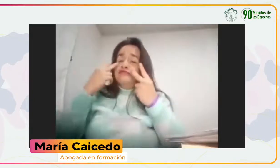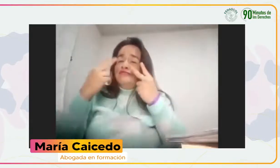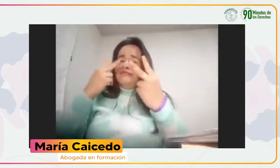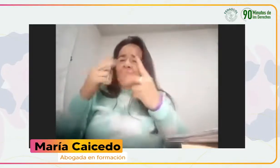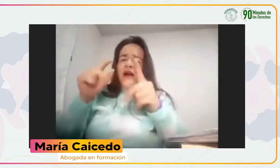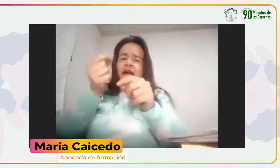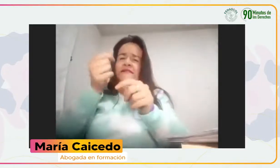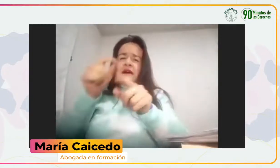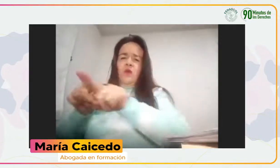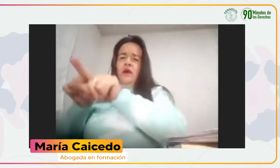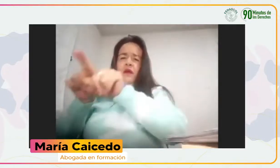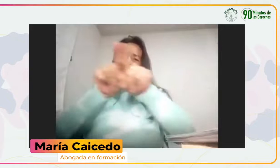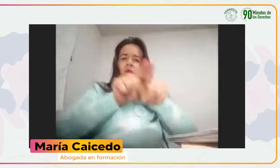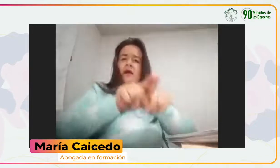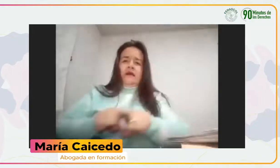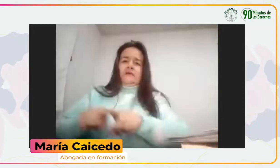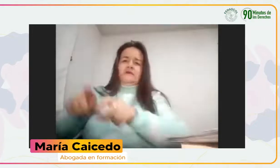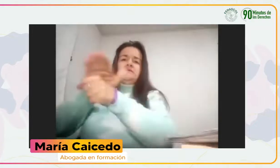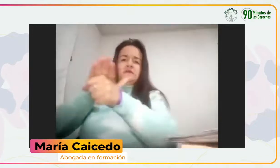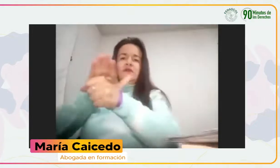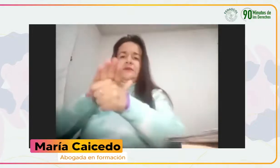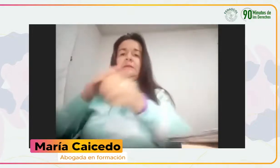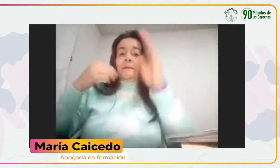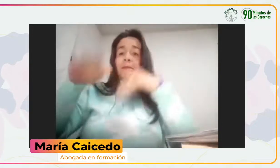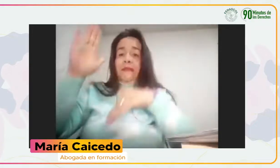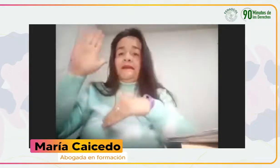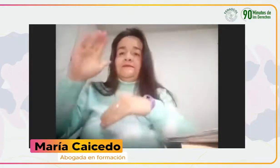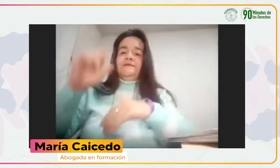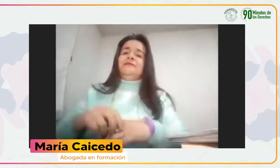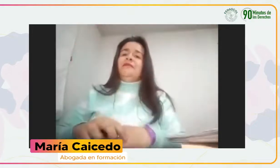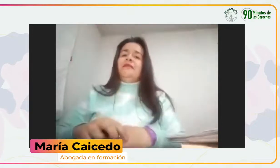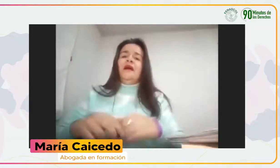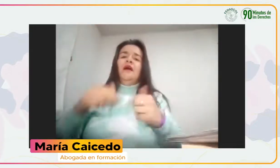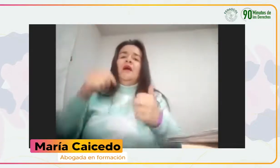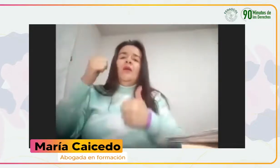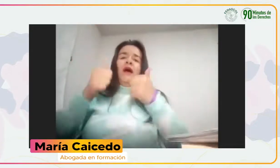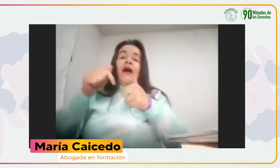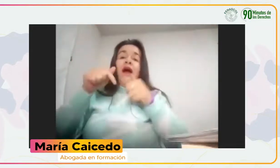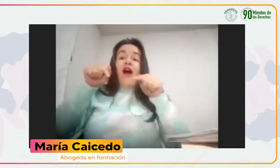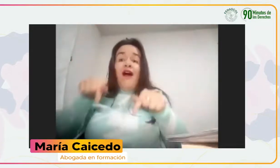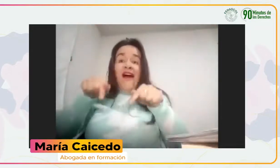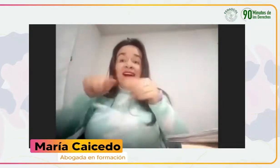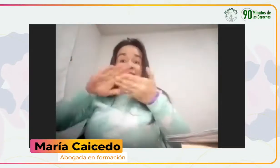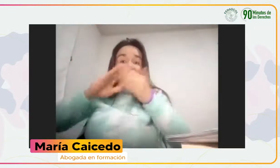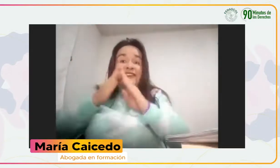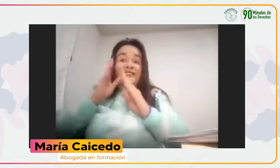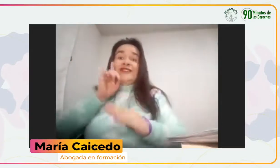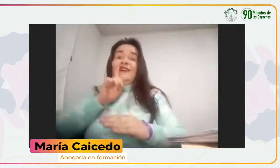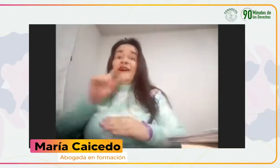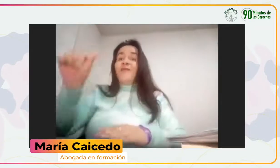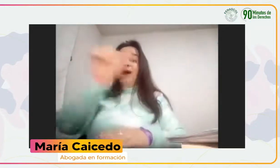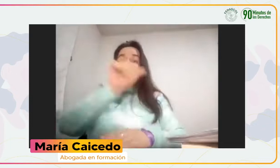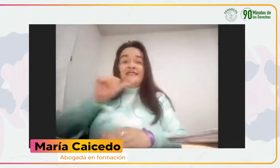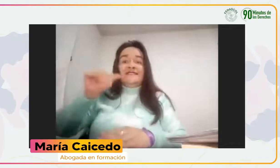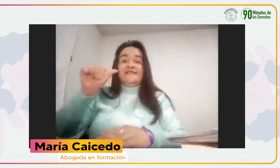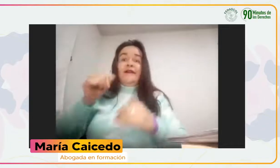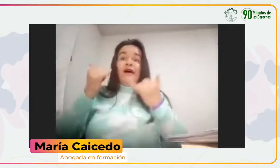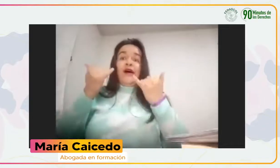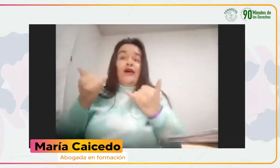accesibilidad hacia las mujeres. Lo que yo he visto casi todas estas situaciones que comentan mis compañeras, y en